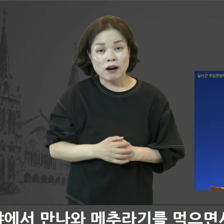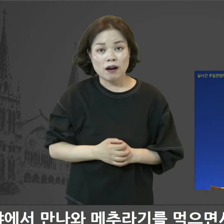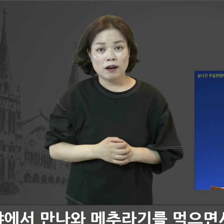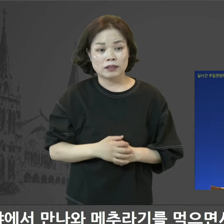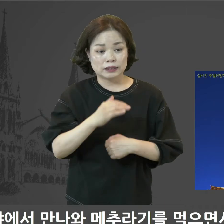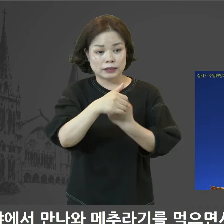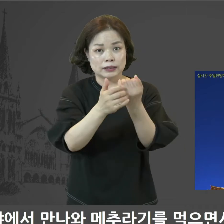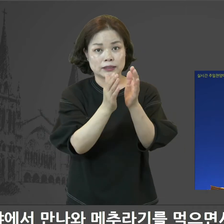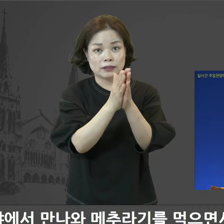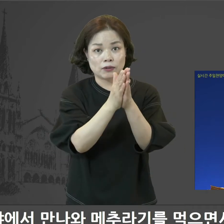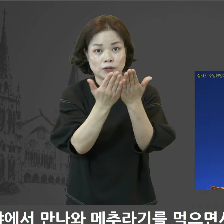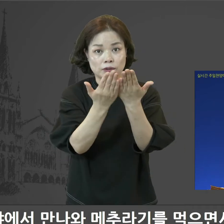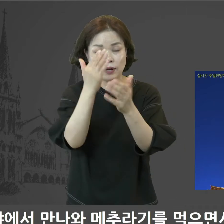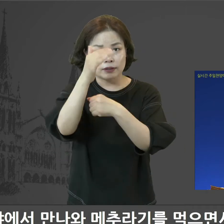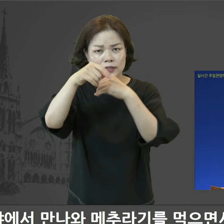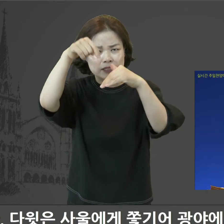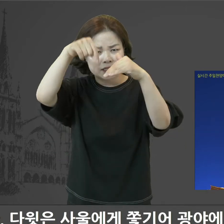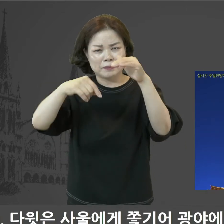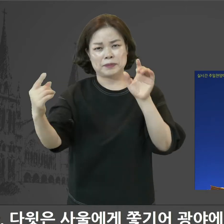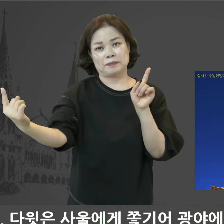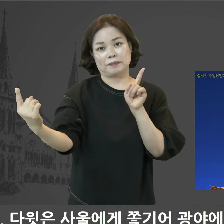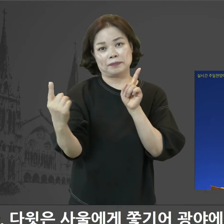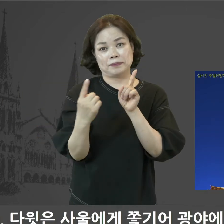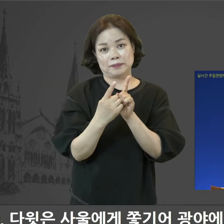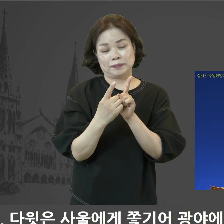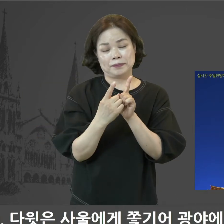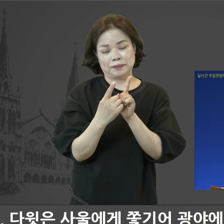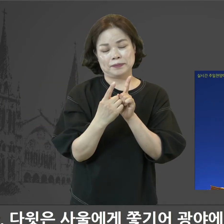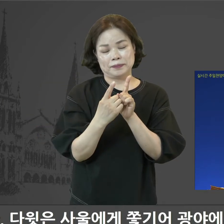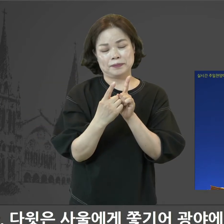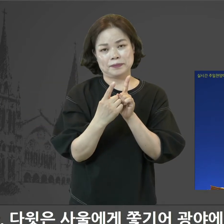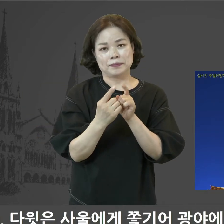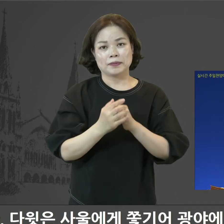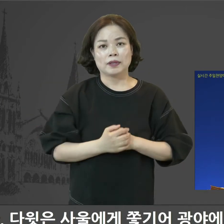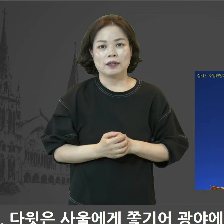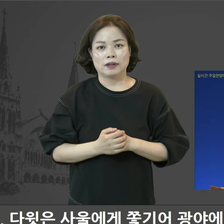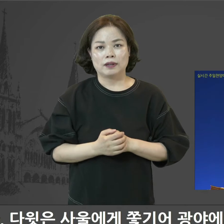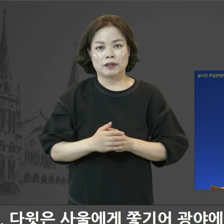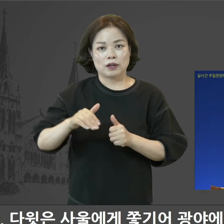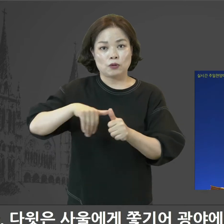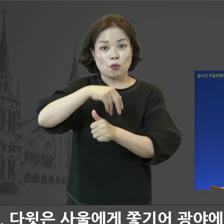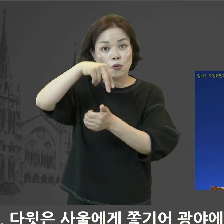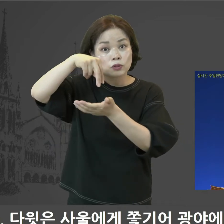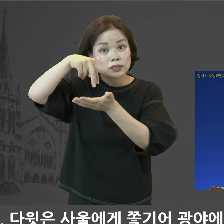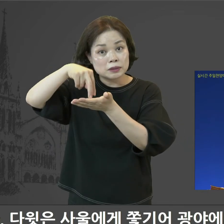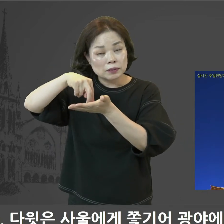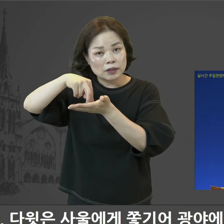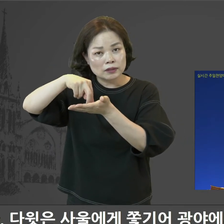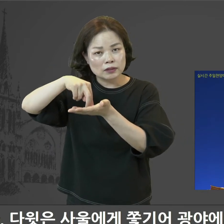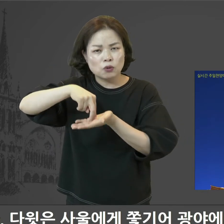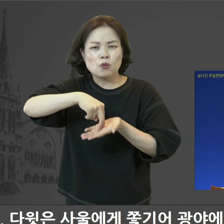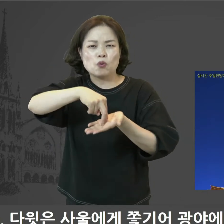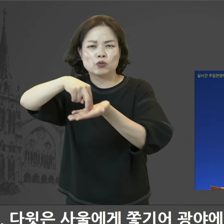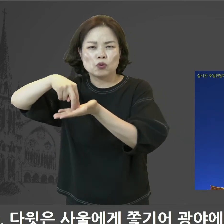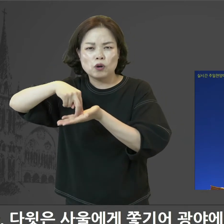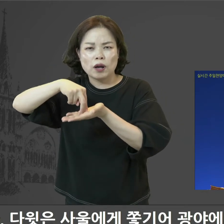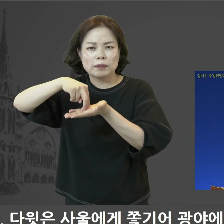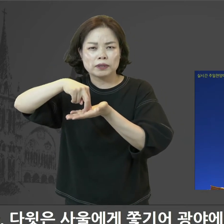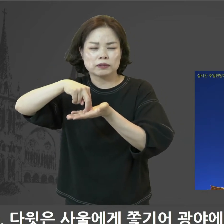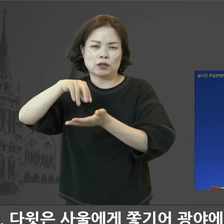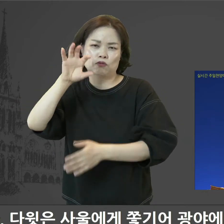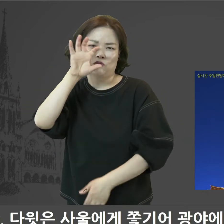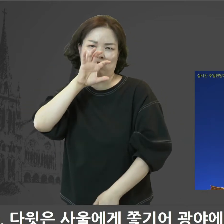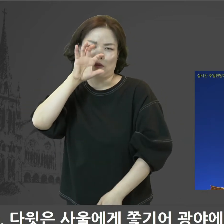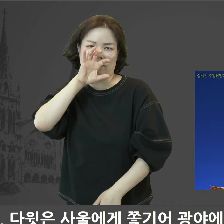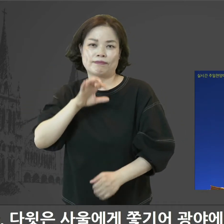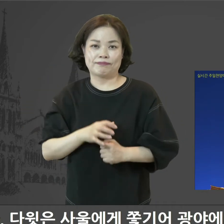하지만 성경에서 하나님과의 깊은 만남, 그 만남은 고립에서, 고독함에서